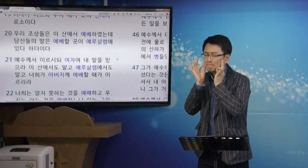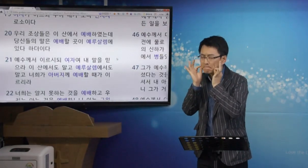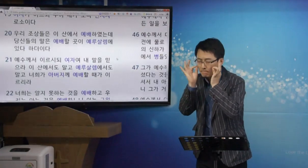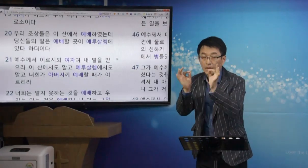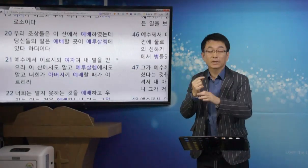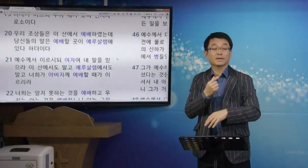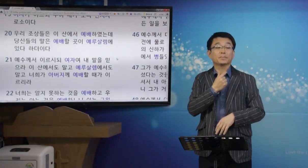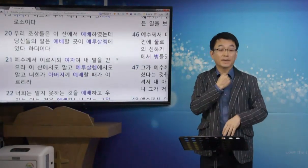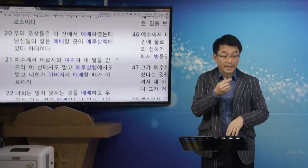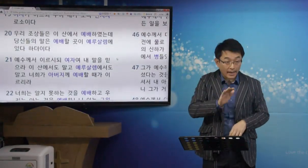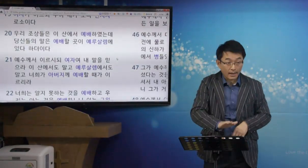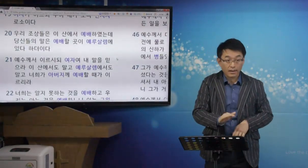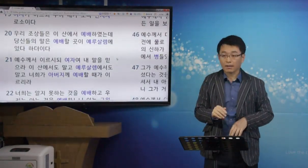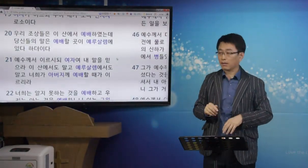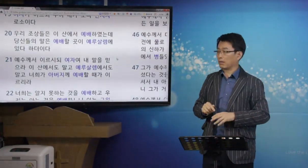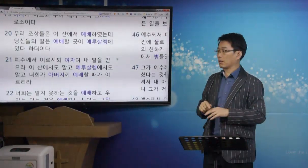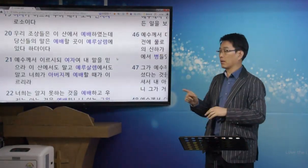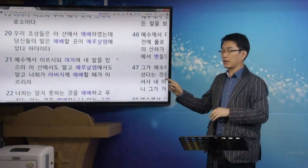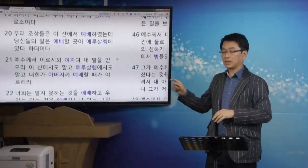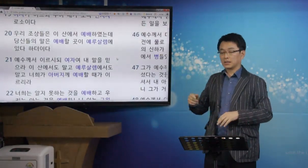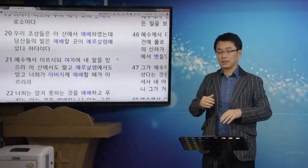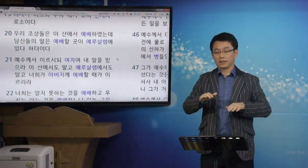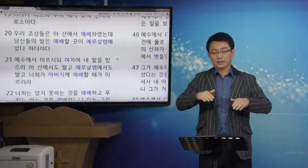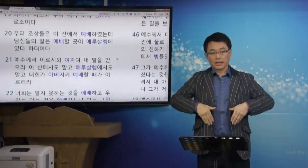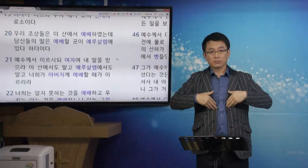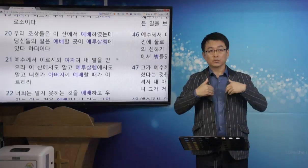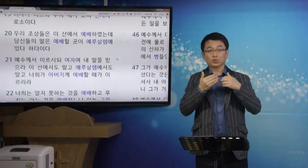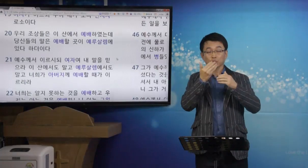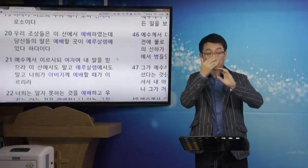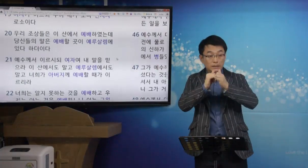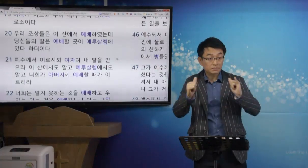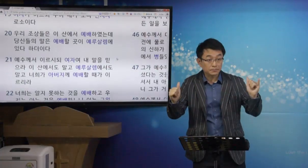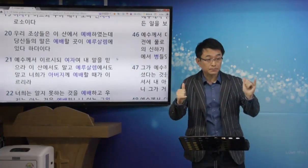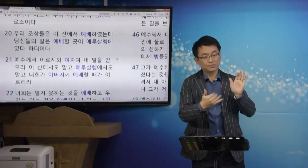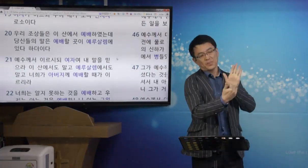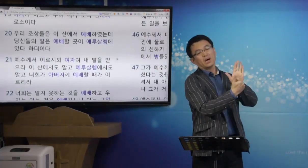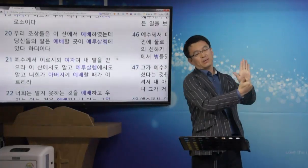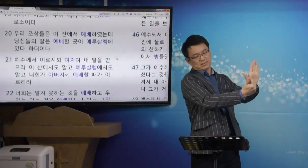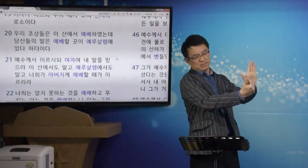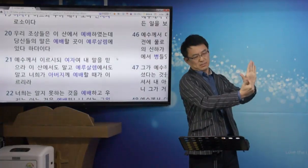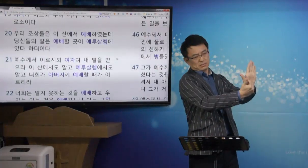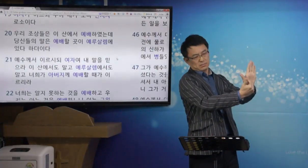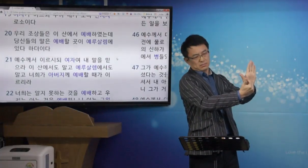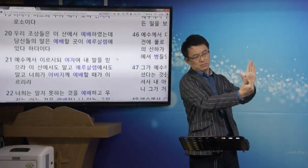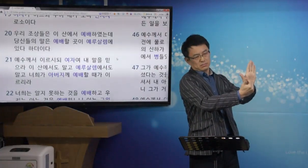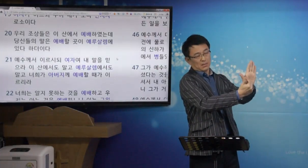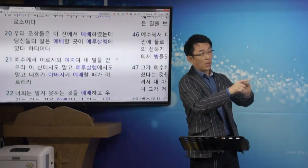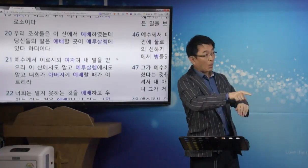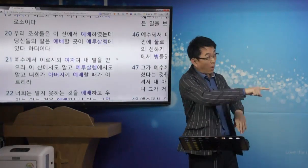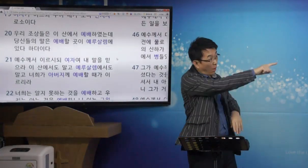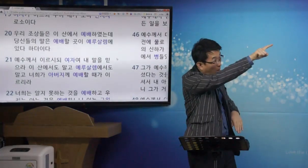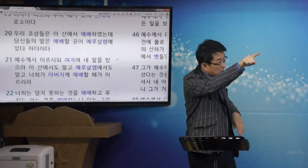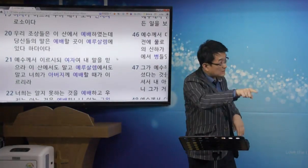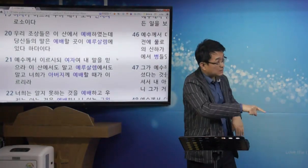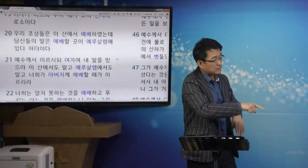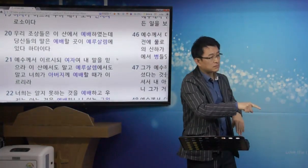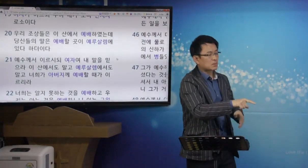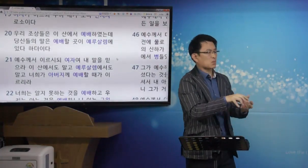하나님의 말씀을 따르기를 간절히 원하지만 남유다 사람들이 그곳으로 가지 못하게 하는